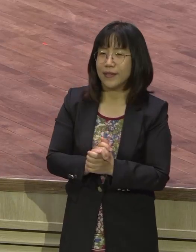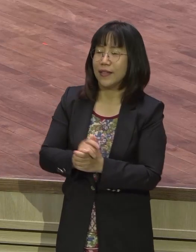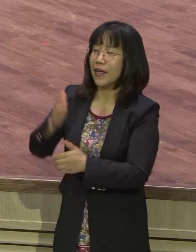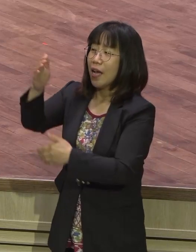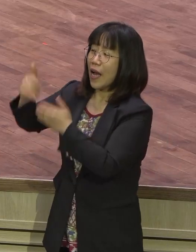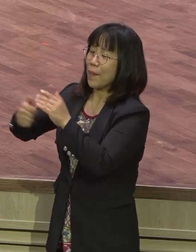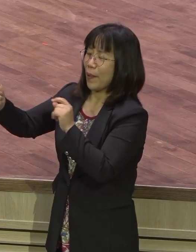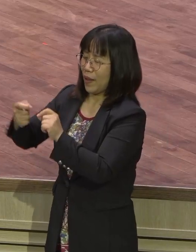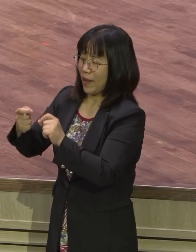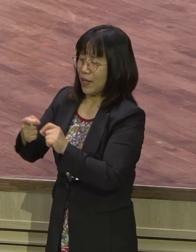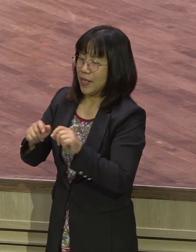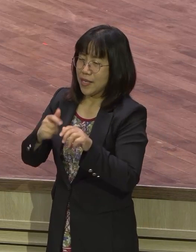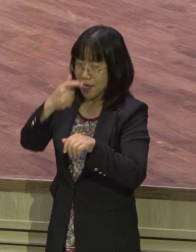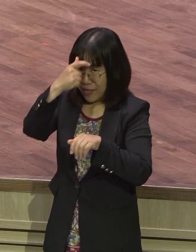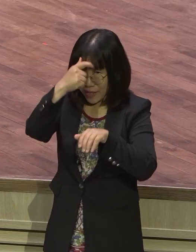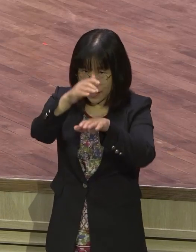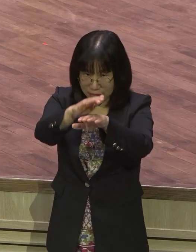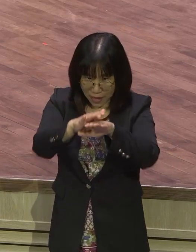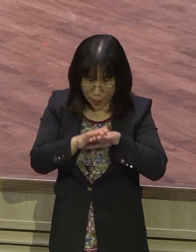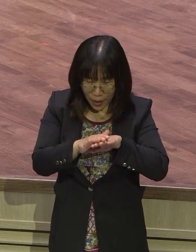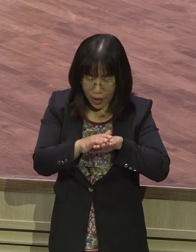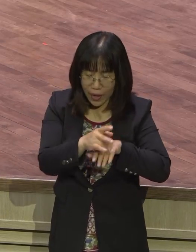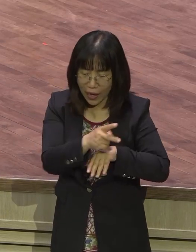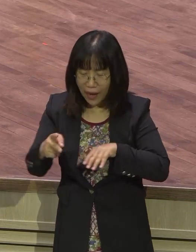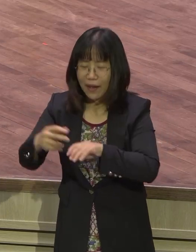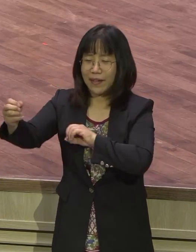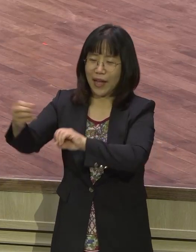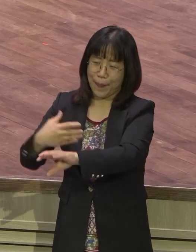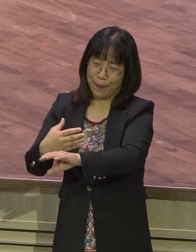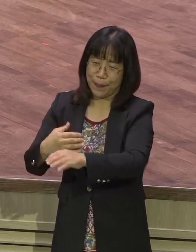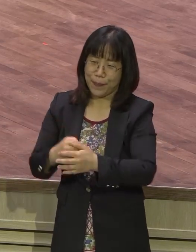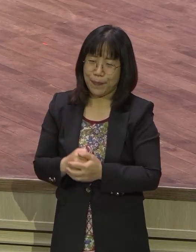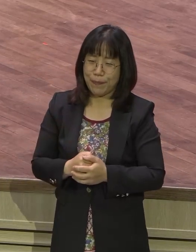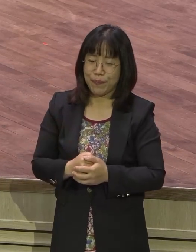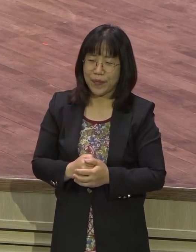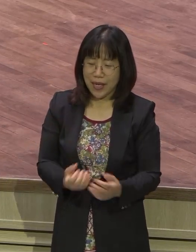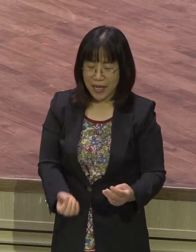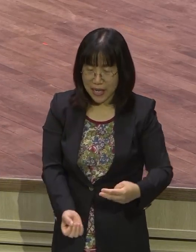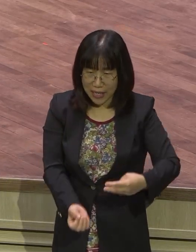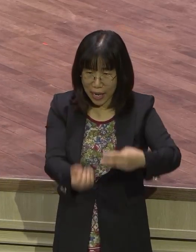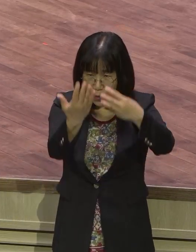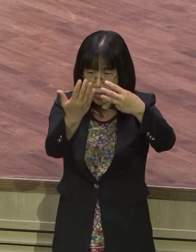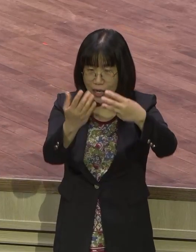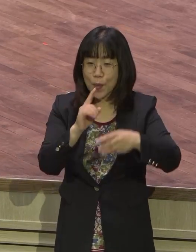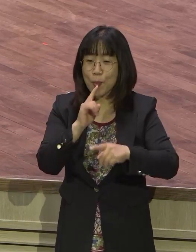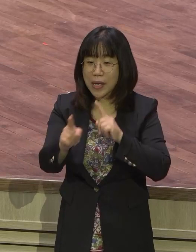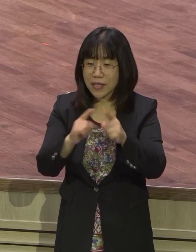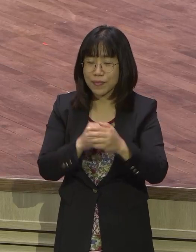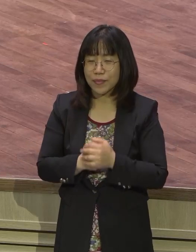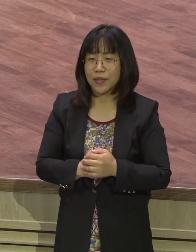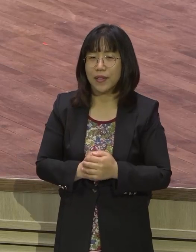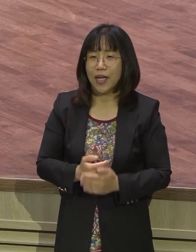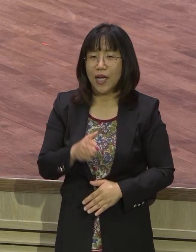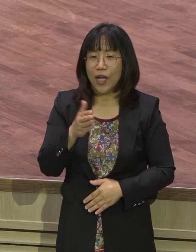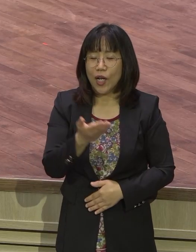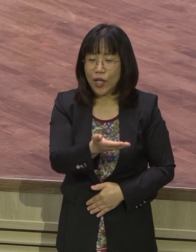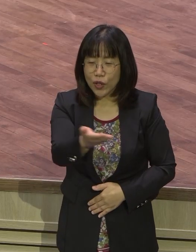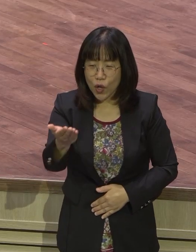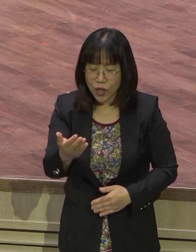하나님 예배가 답이라 예배가 답 예배가 답 예배가 내 위기 말씀이 그게 내 위기에서 강조점이 그겁니다 너 제사만 드리면 다